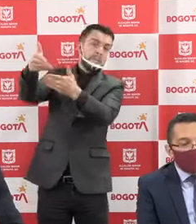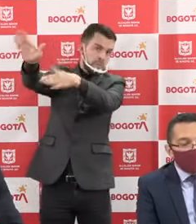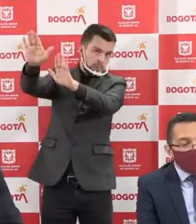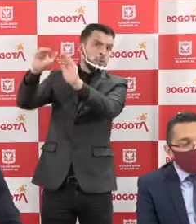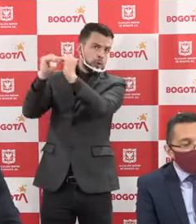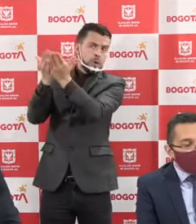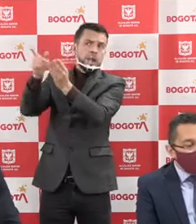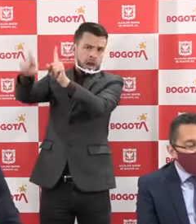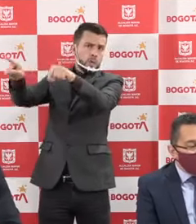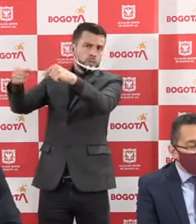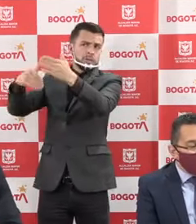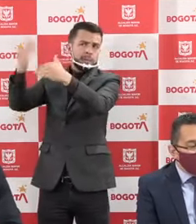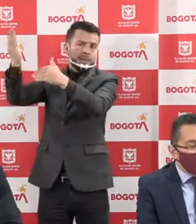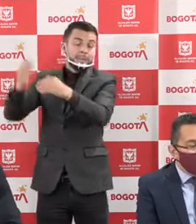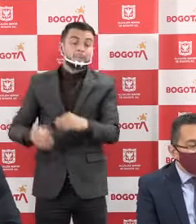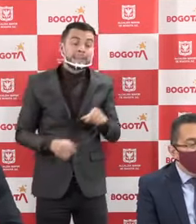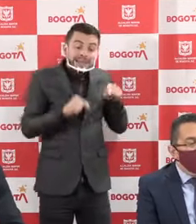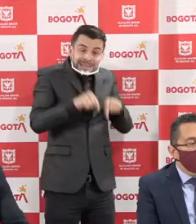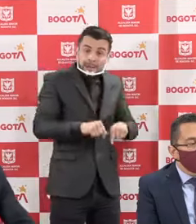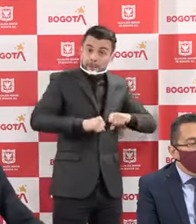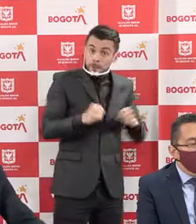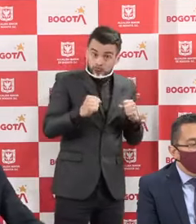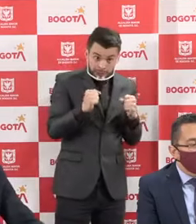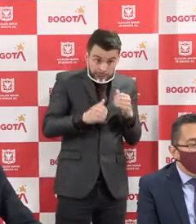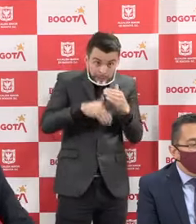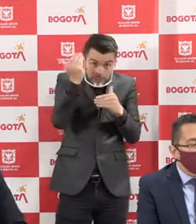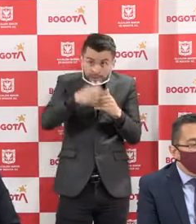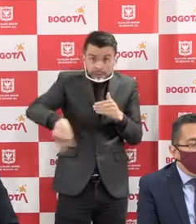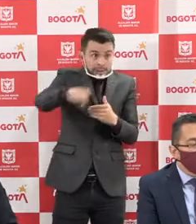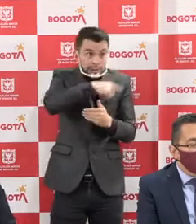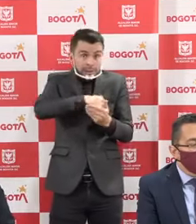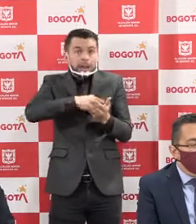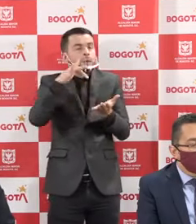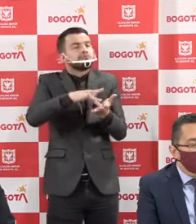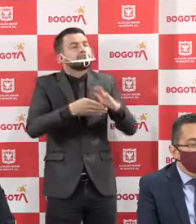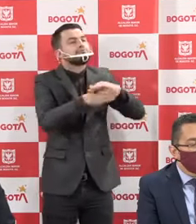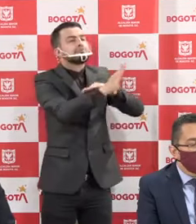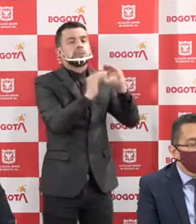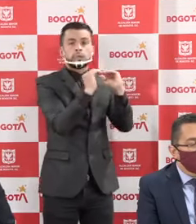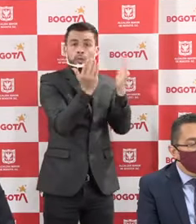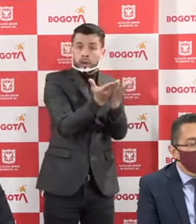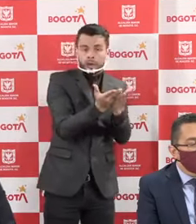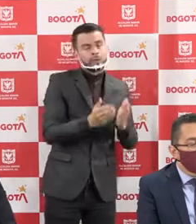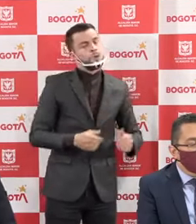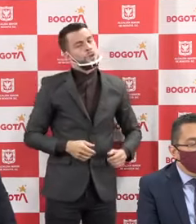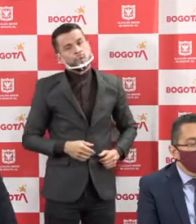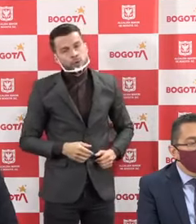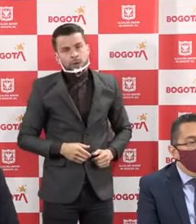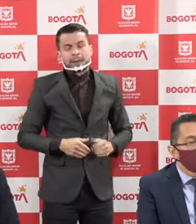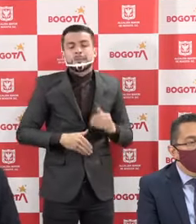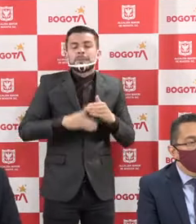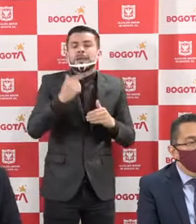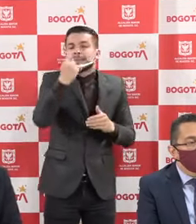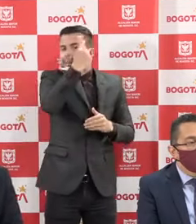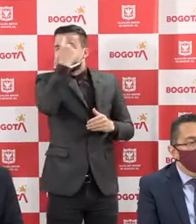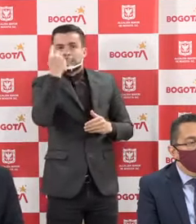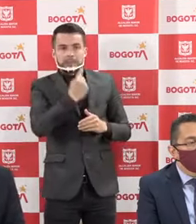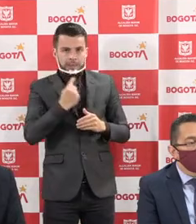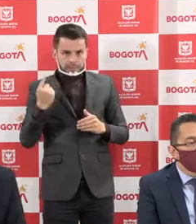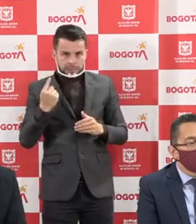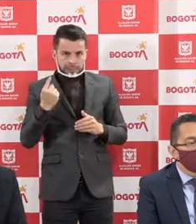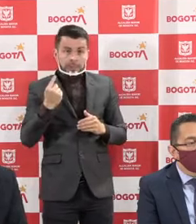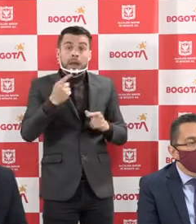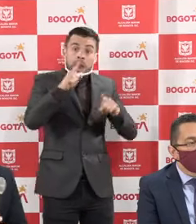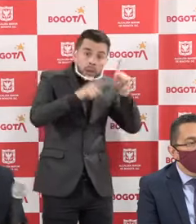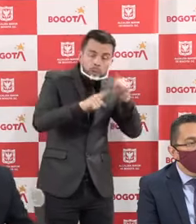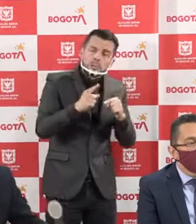las clases de manera presencial la idea es que se haga en el mes de septiembre todo este trabajo preparatorio para que en octubre puedan iniciar en los centros educativos